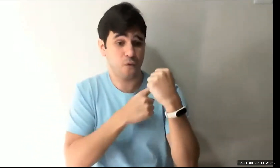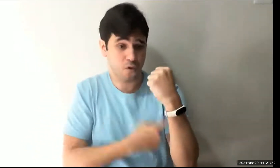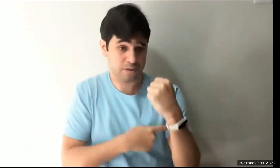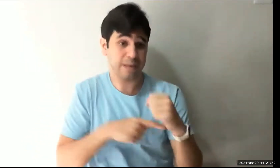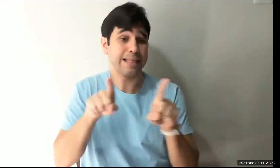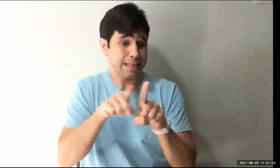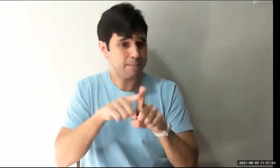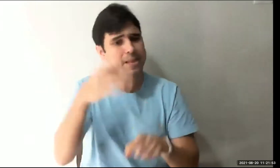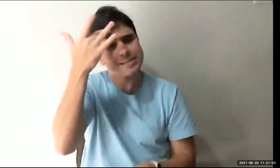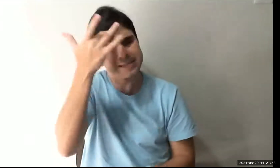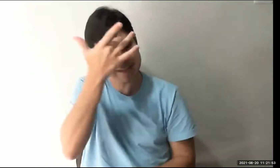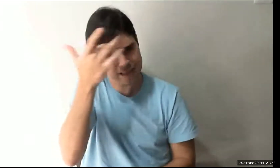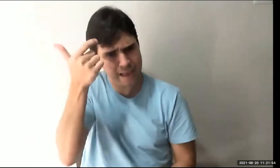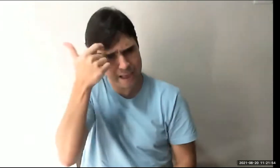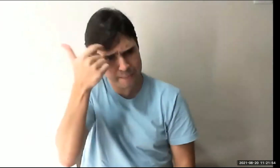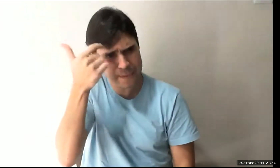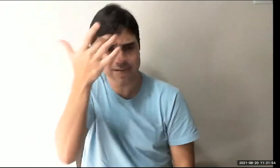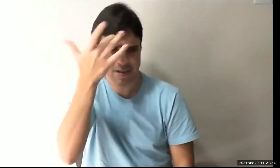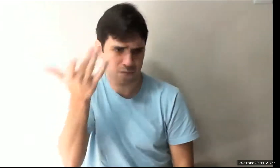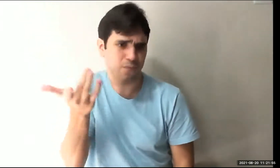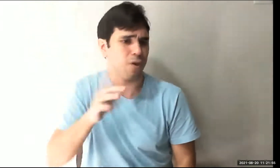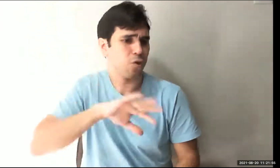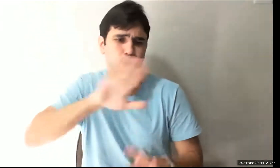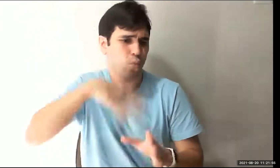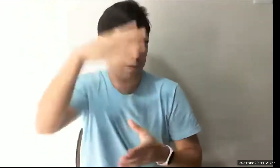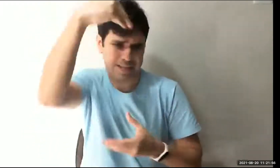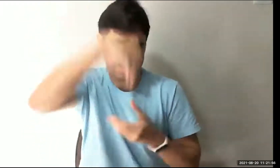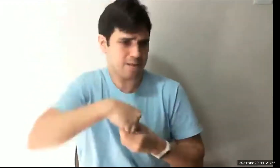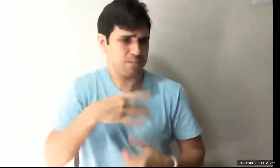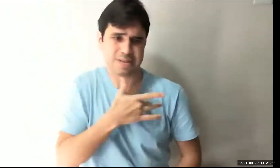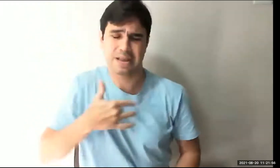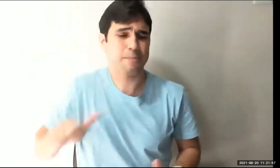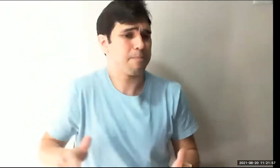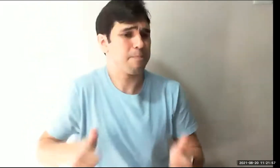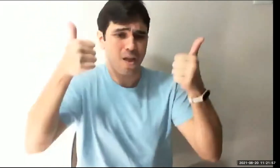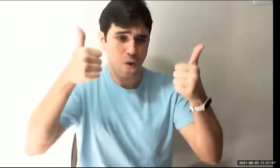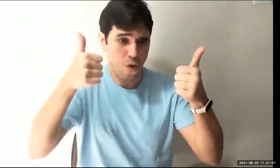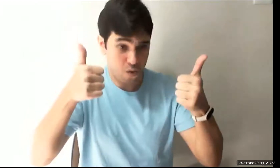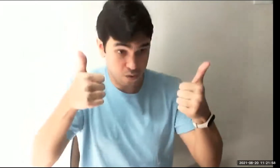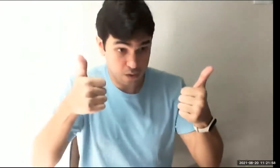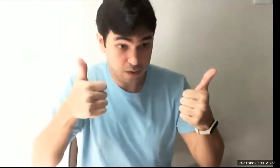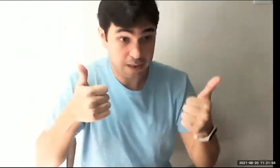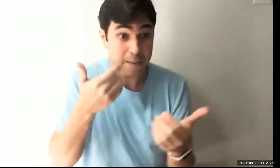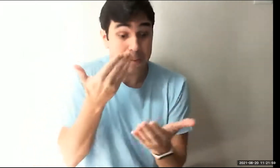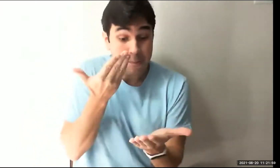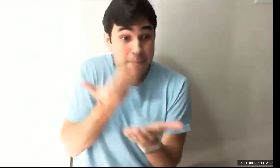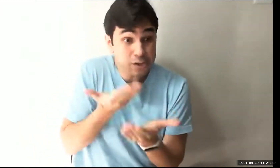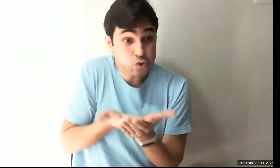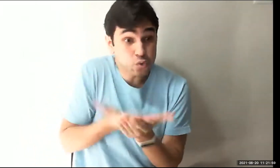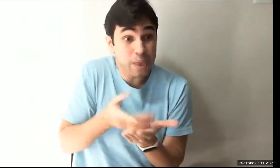nas pessoas e fazer uma divulgação de forma que isso se fortaleça no sentido de entender